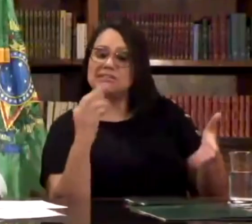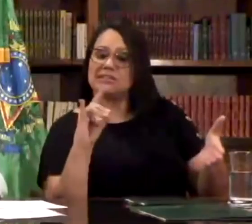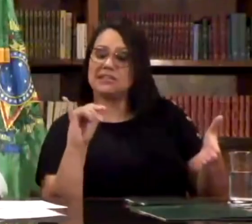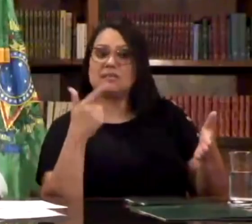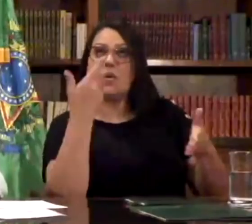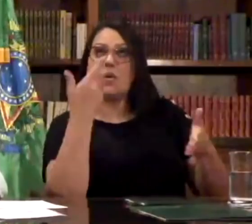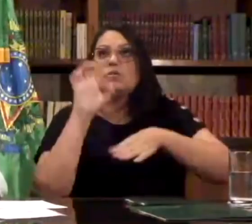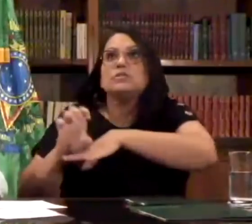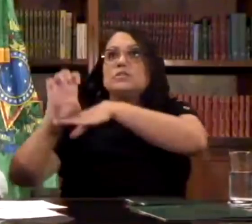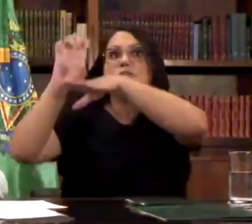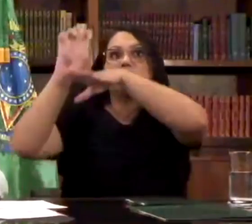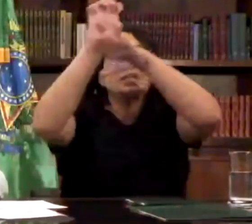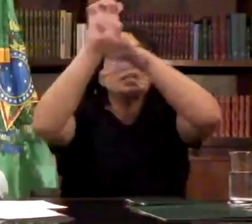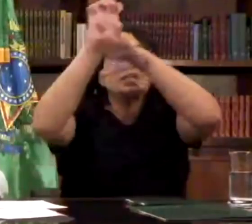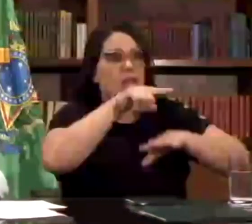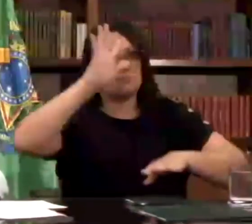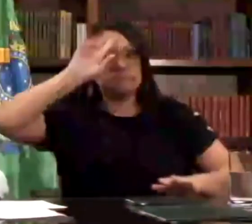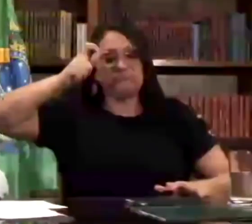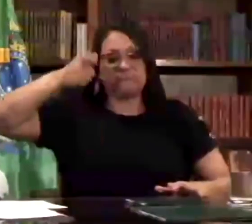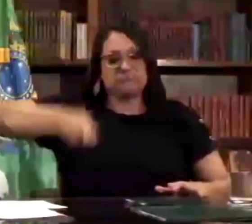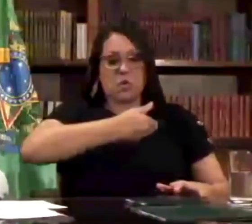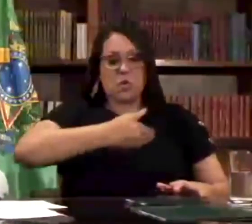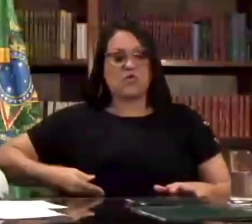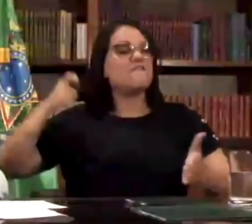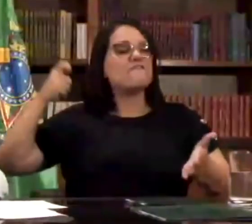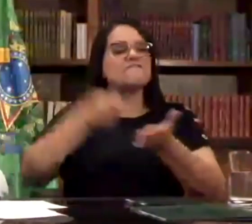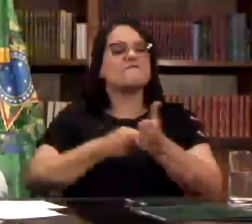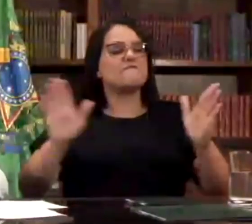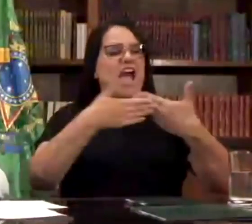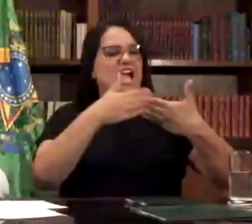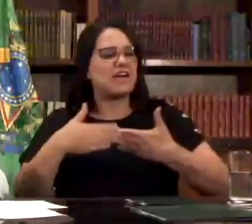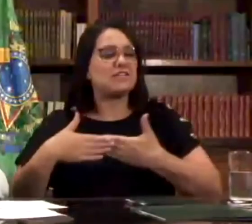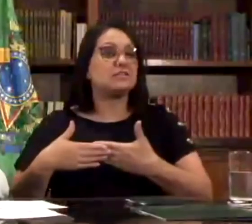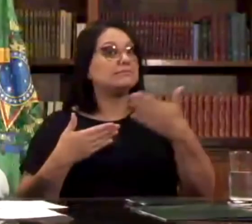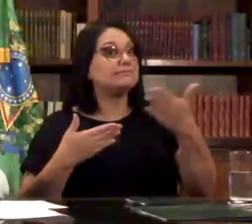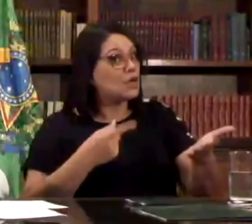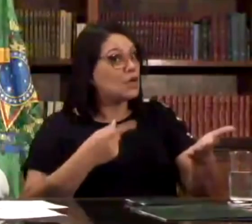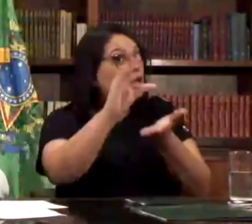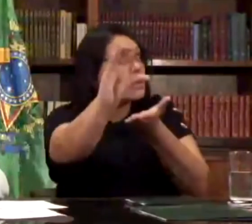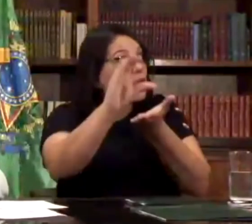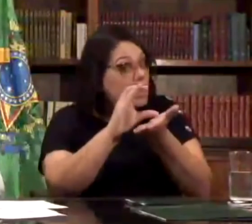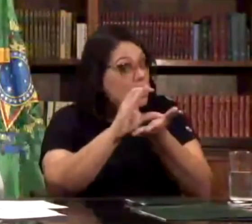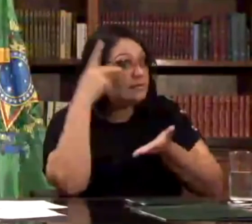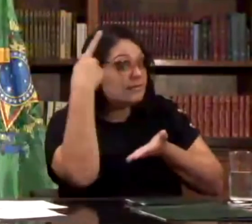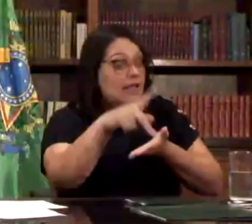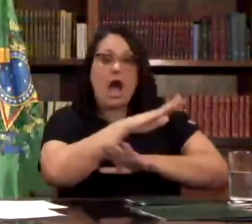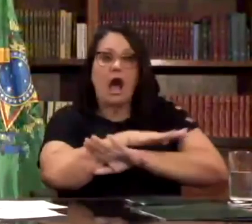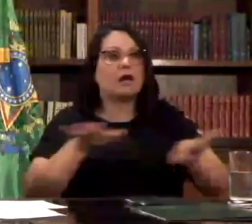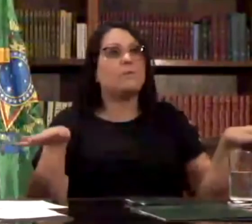estados, quando eles fecharam tudo, a sua maior fonte de receita com o ICMS acabou. Tem